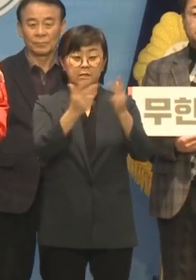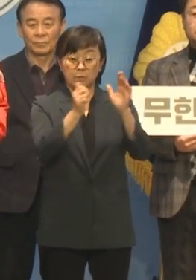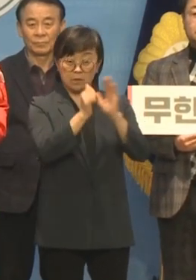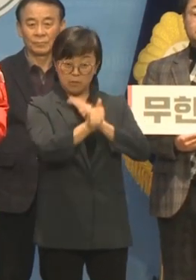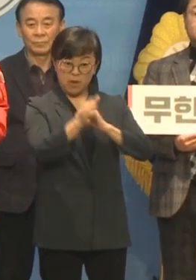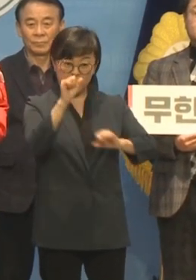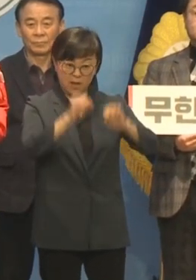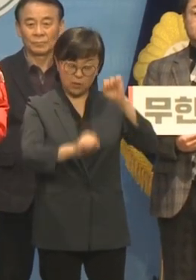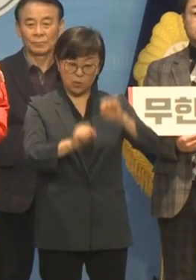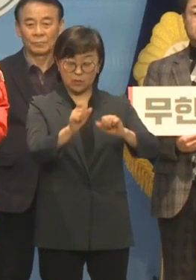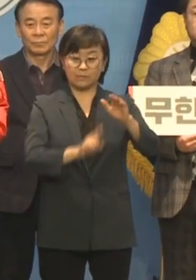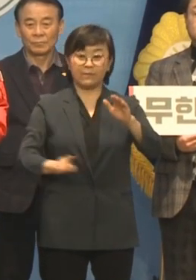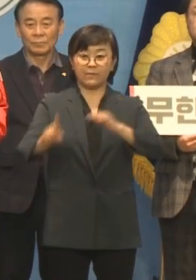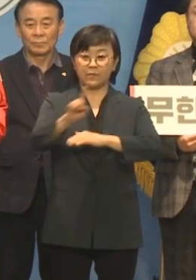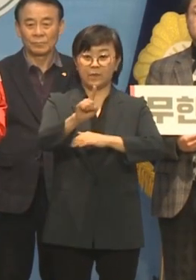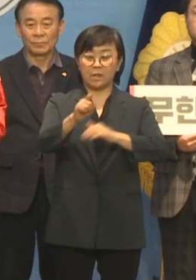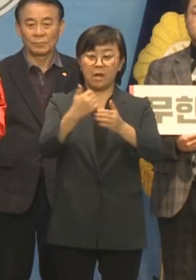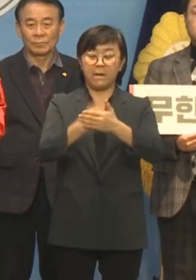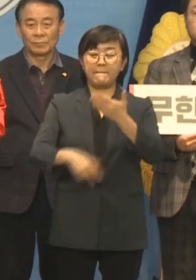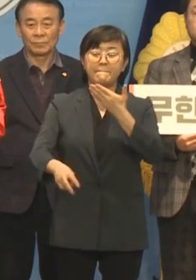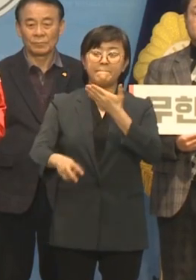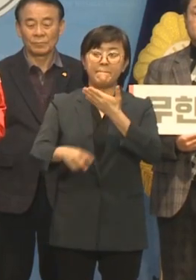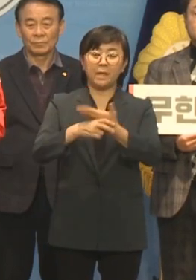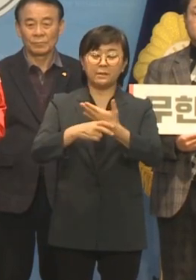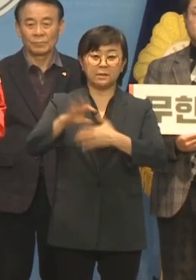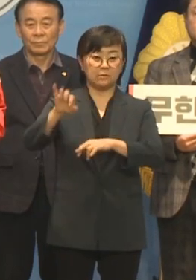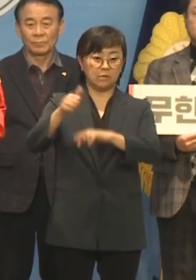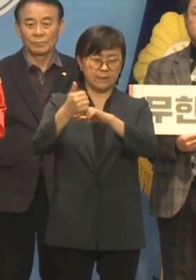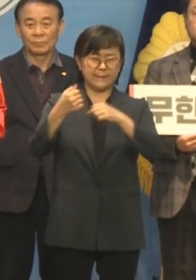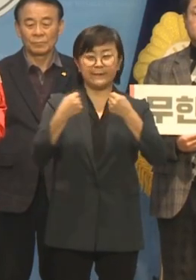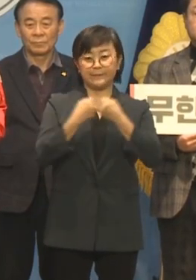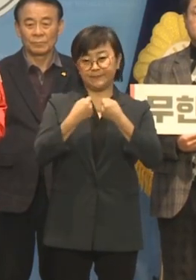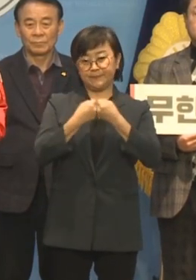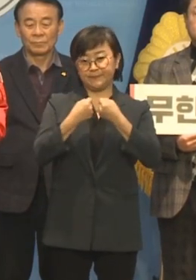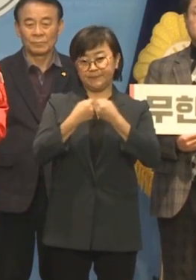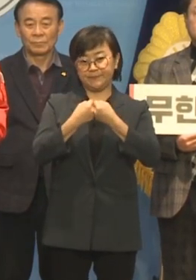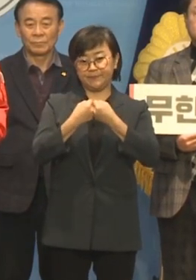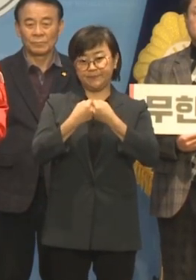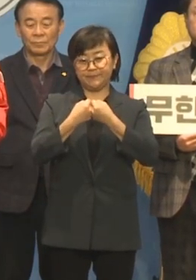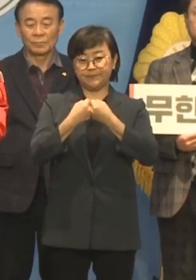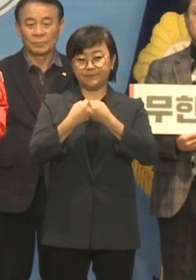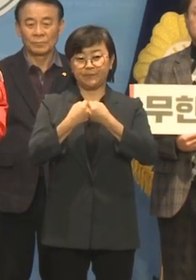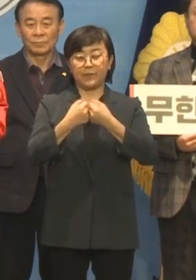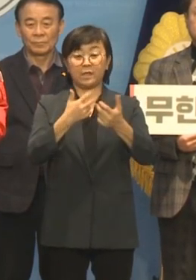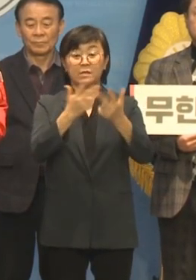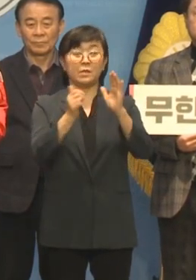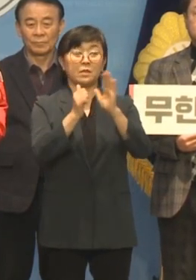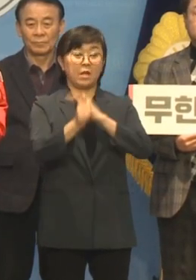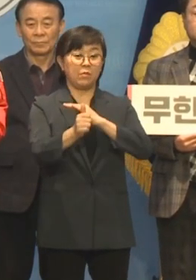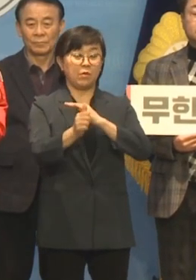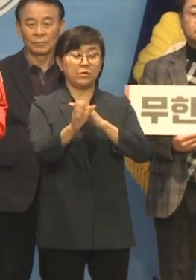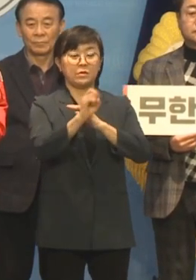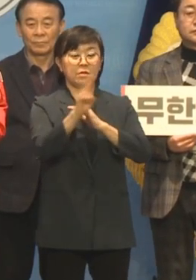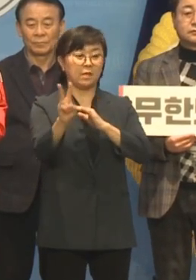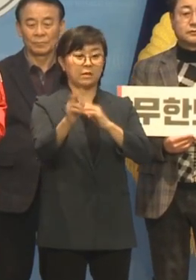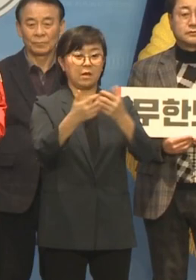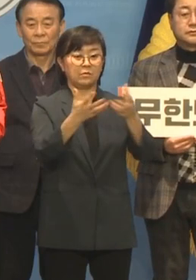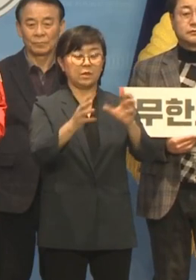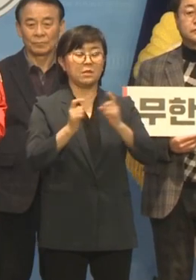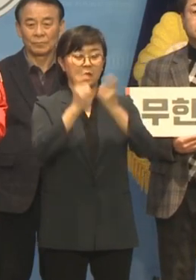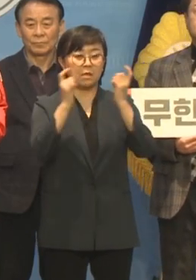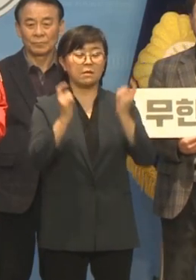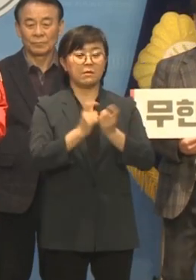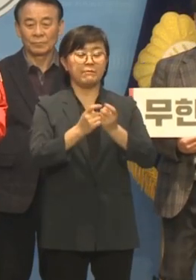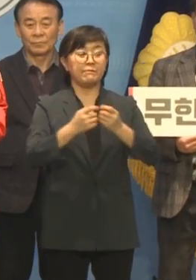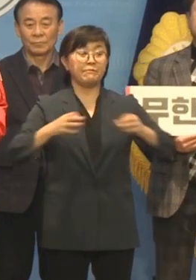대표의 행동대장인 반치광과의 싸움입니다. 이재명 대표는 제1야당을 개인 비리의